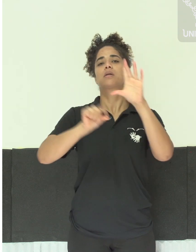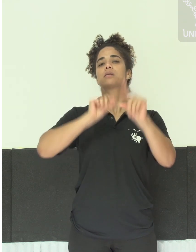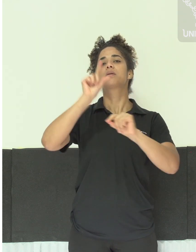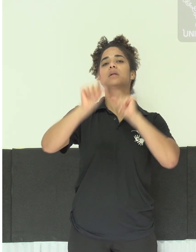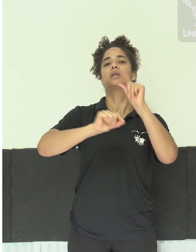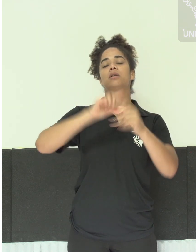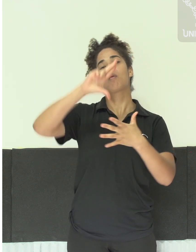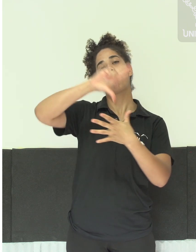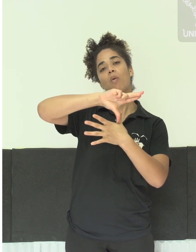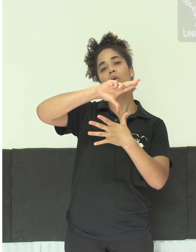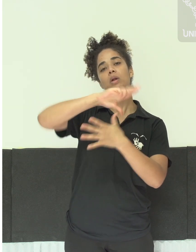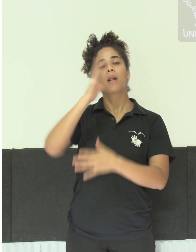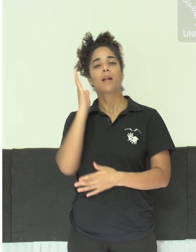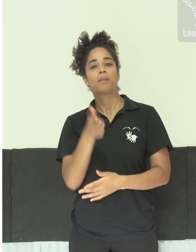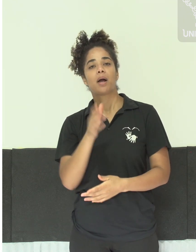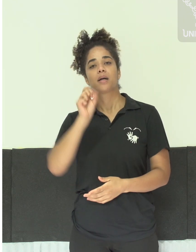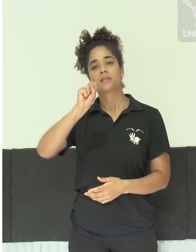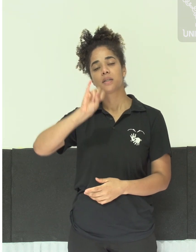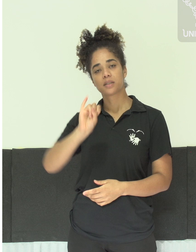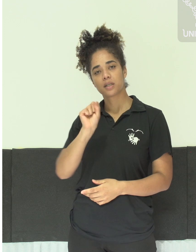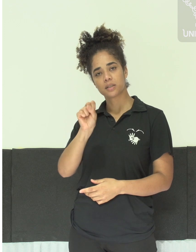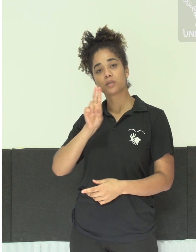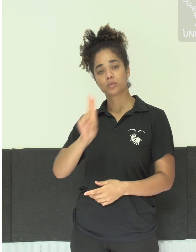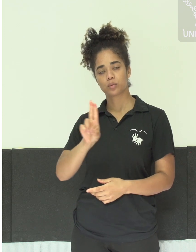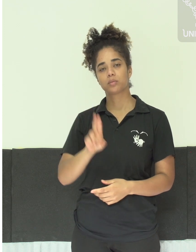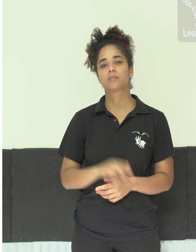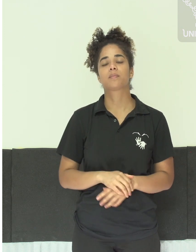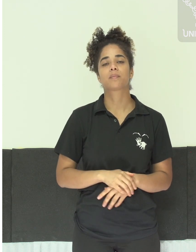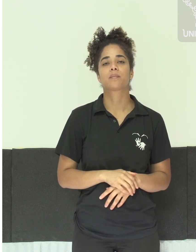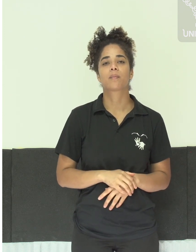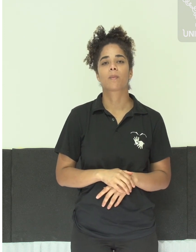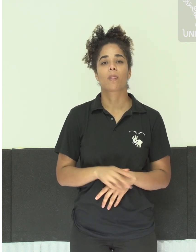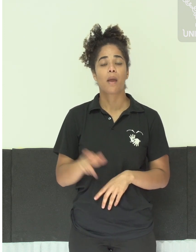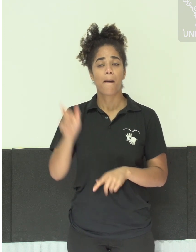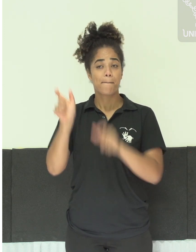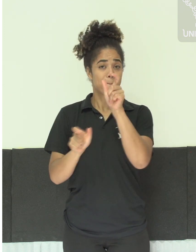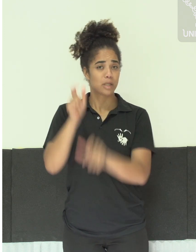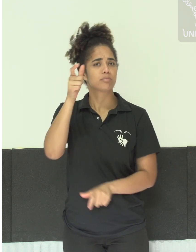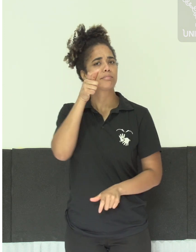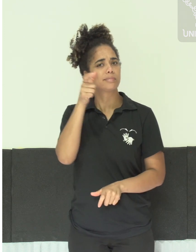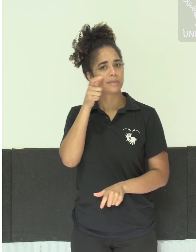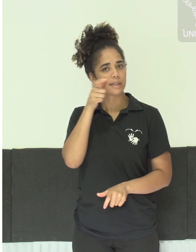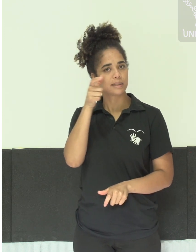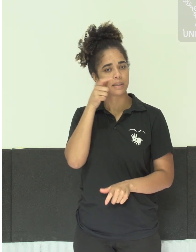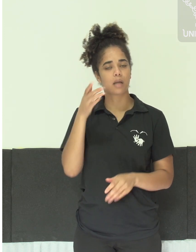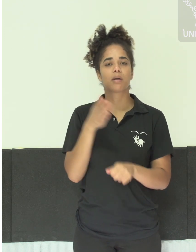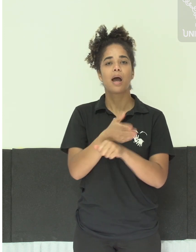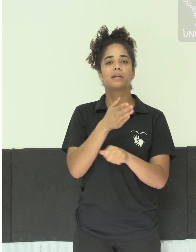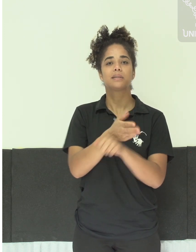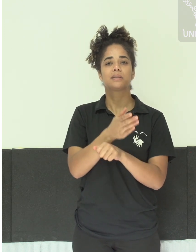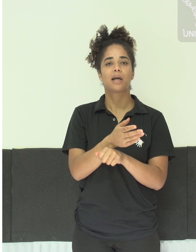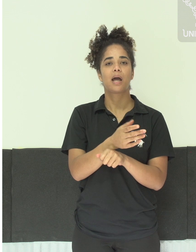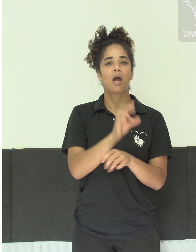UNILA/CG 2023, cabendo aos interessados o acesso à página eletrônica oficial